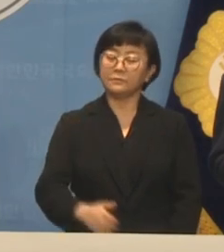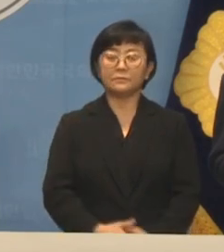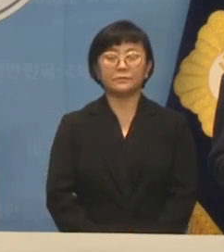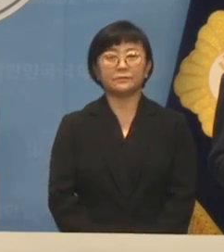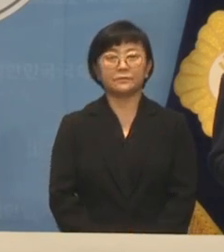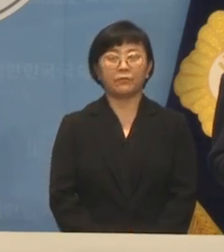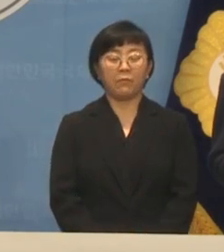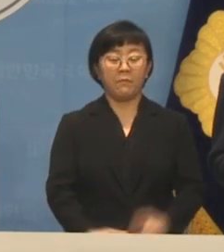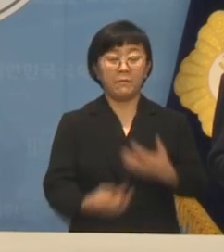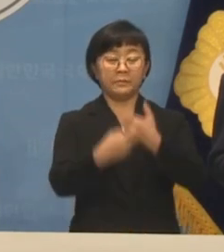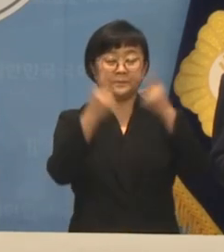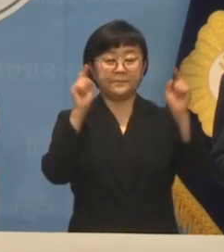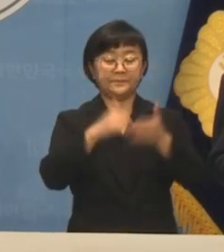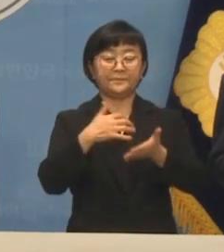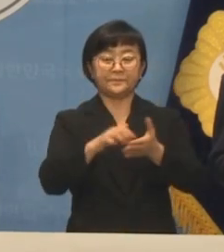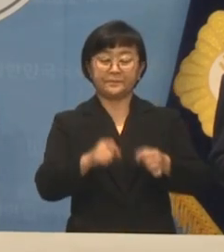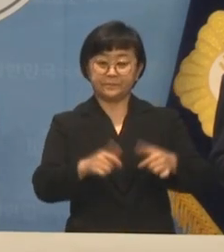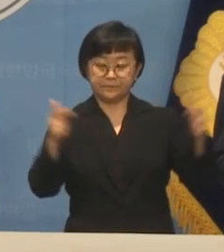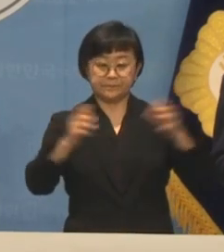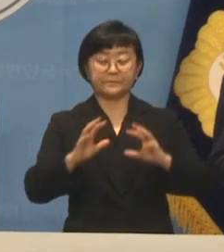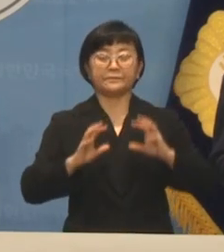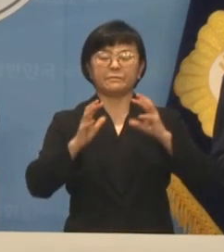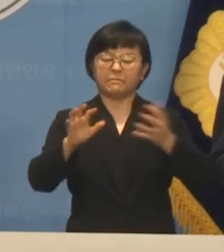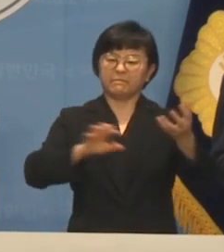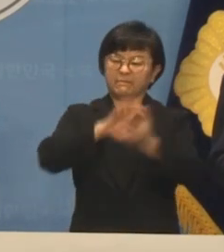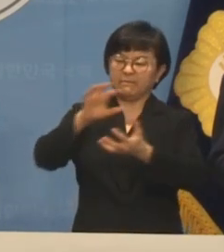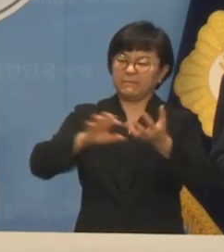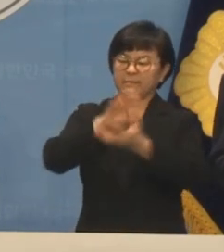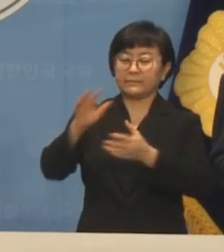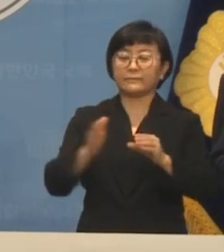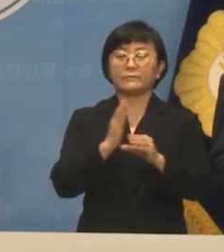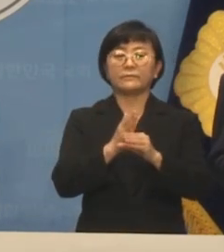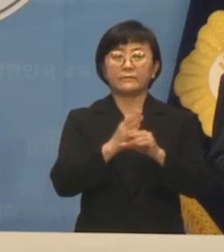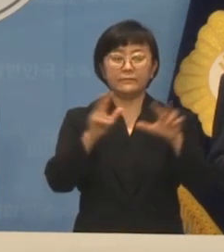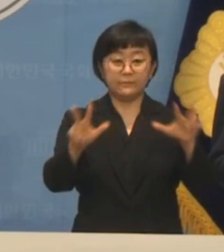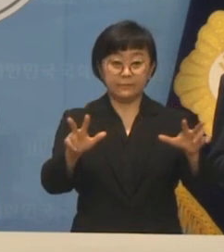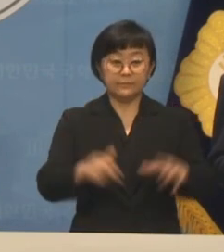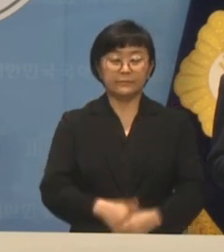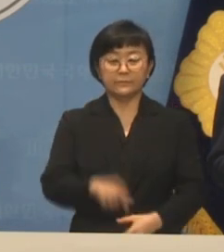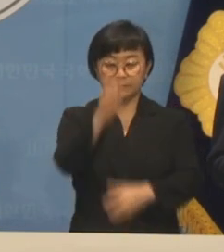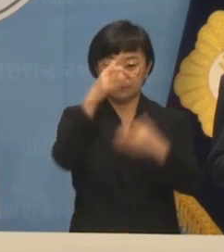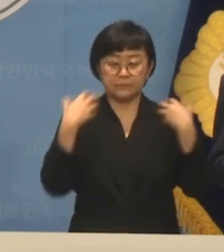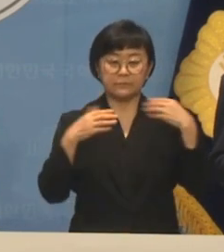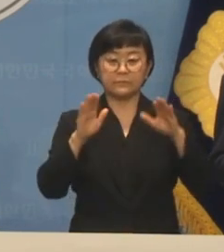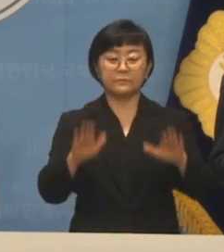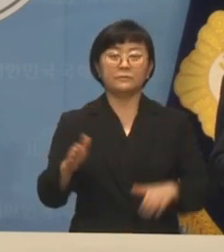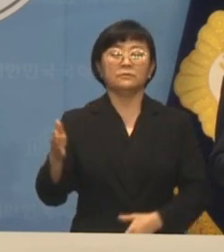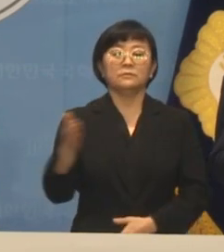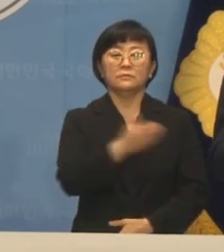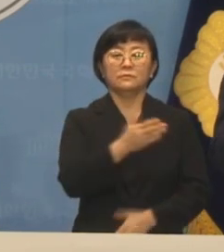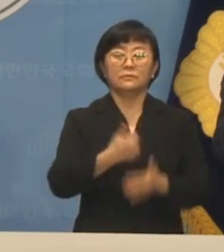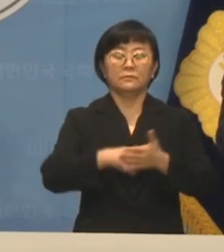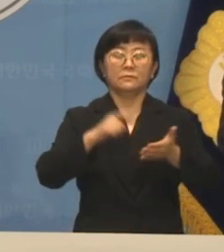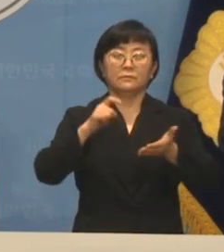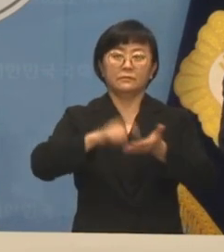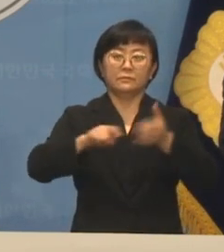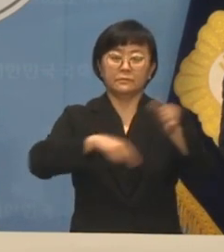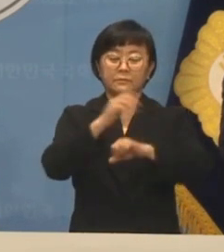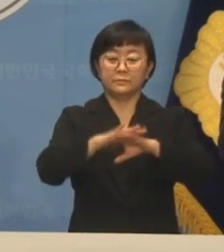의대 정원 확대 이슈가 국가적인 큰 논란에 휩싸여 있습니다. 정부는 오늘부터